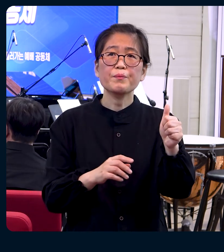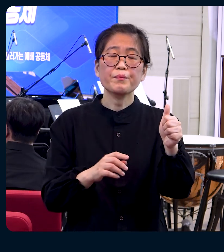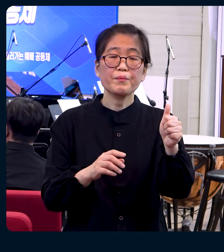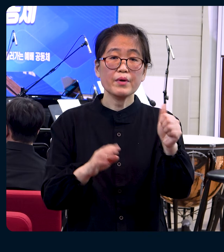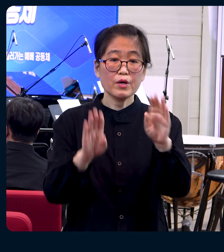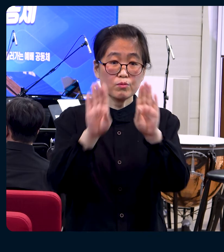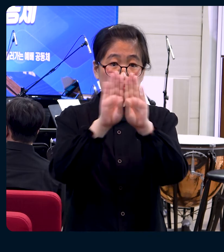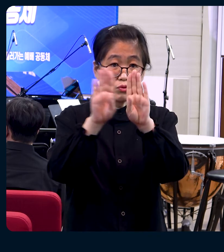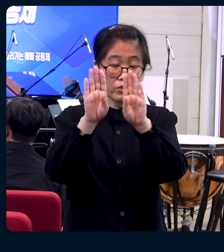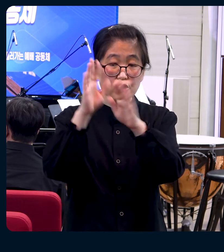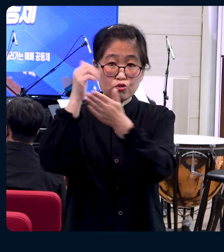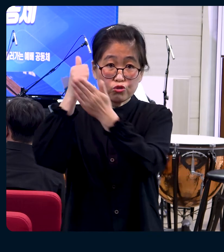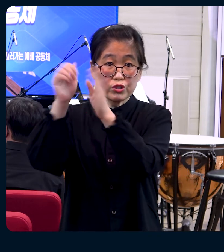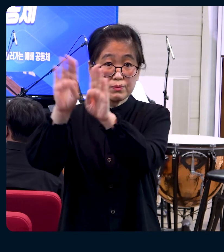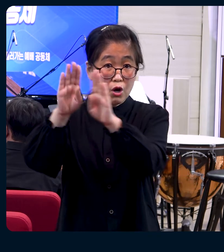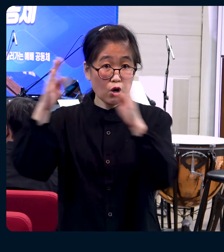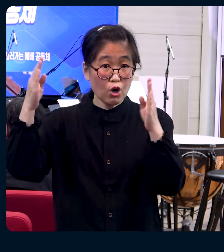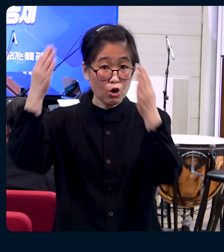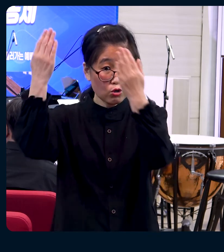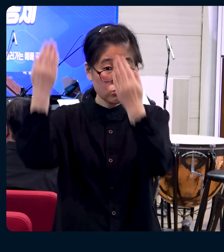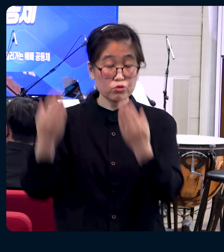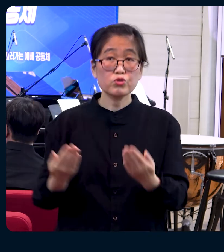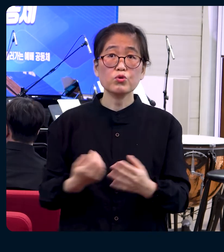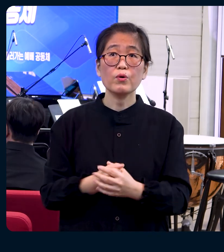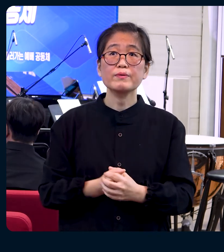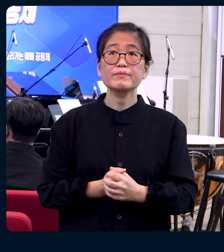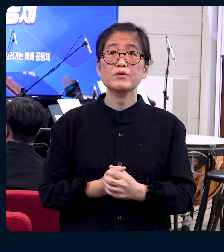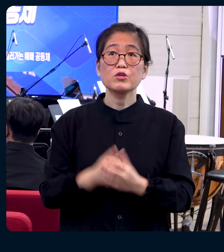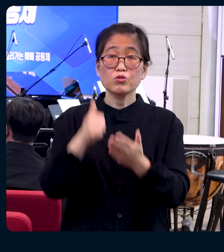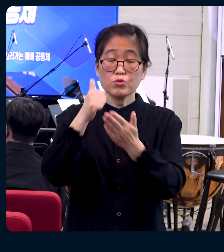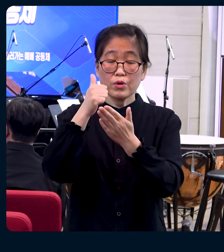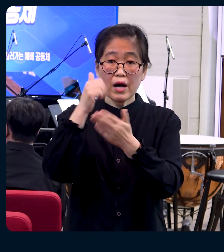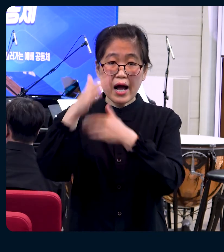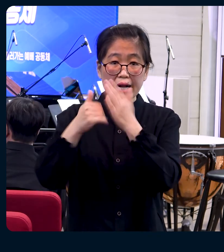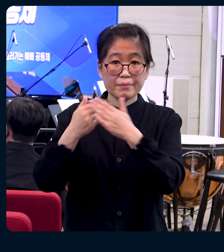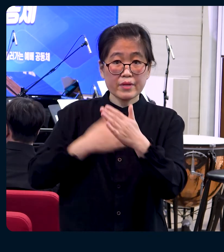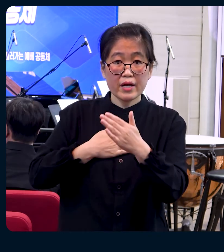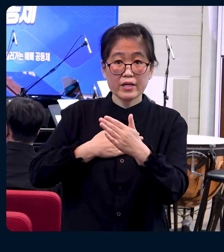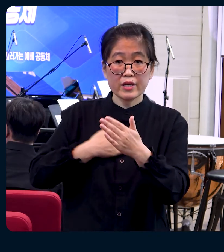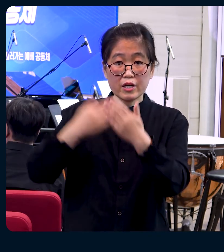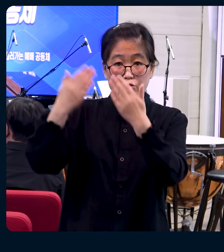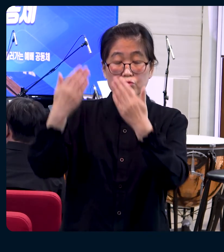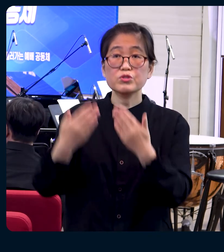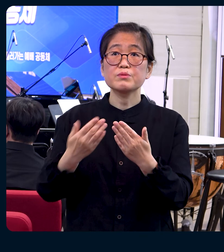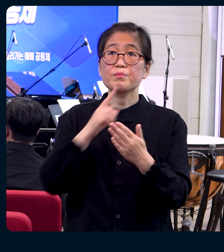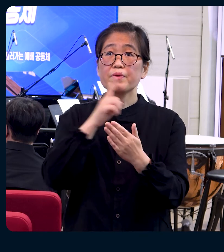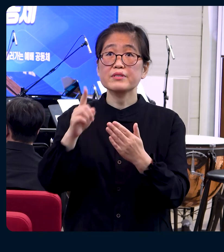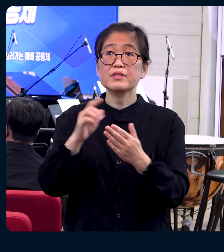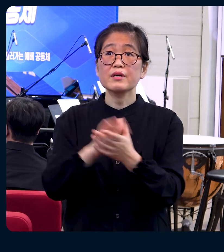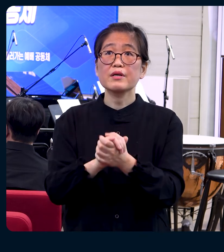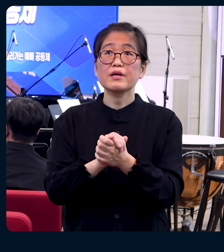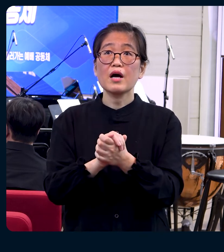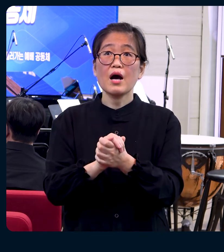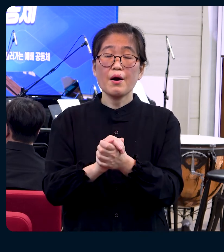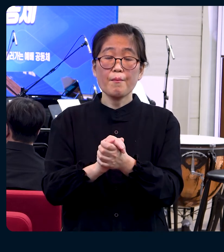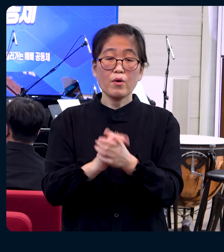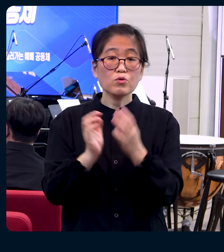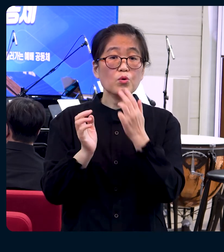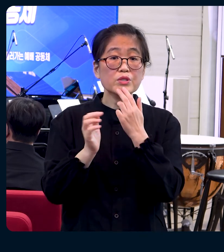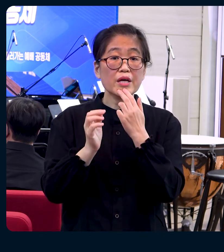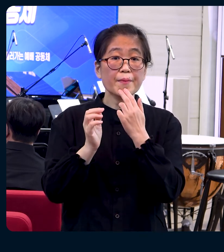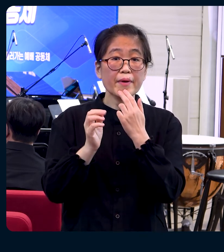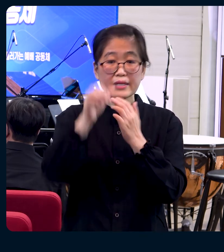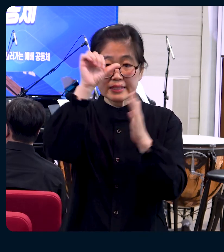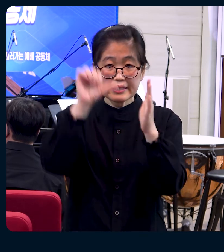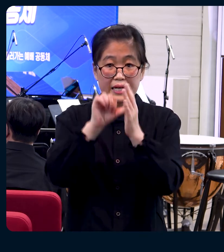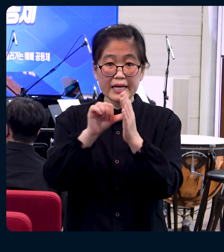요셉이 문을 연 게 아니에요. 주님이 열어주신 거예요. 하나님이 이 말씀을 읽는 중에 저한테 하셨던 말씀이 뭔지 아세요? 내가 요셉의 인생의